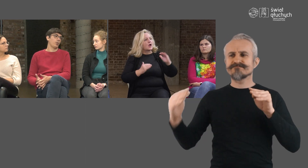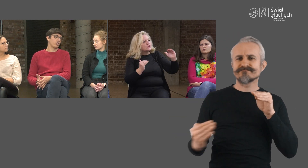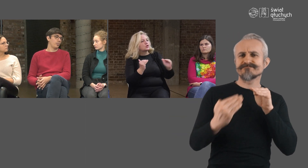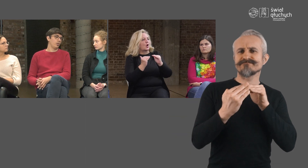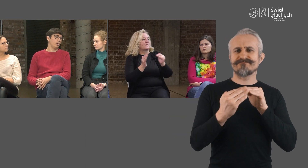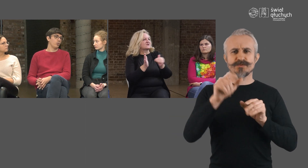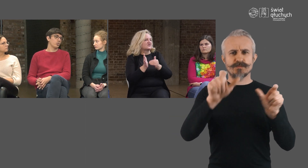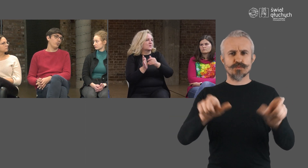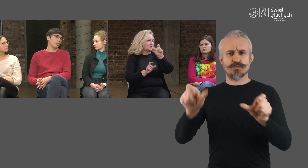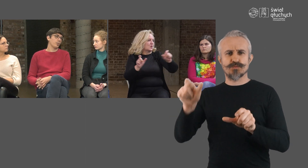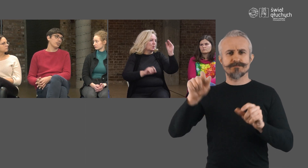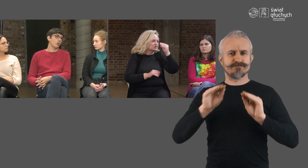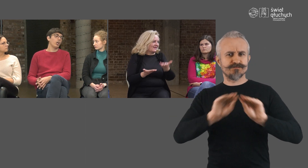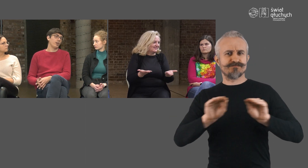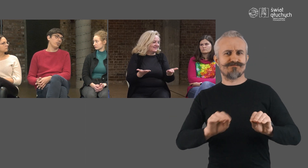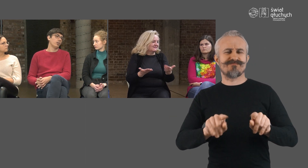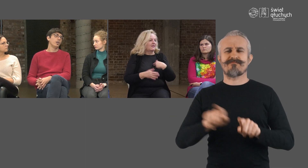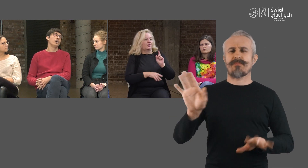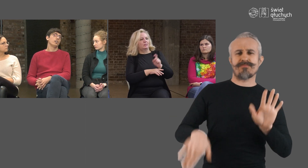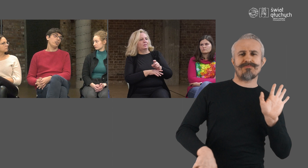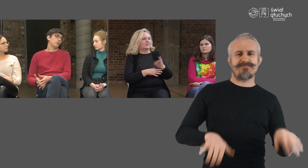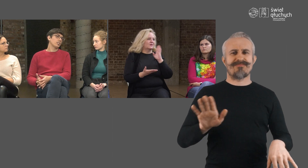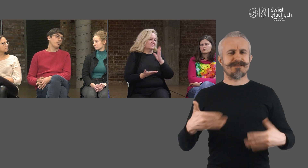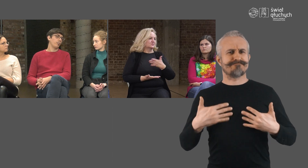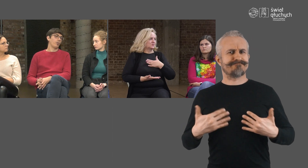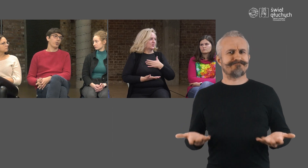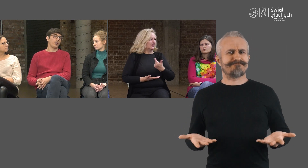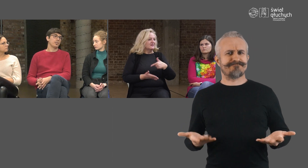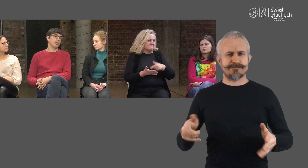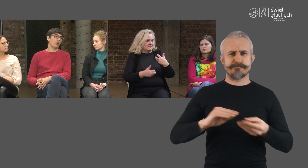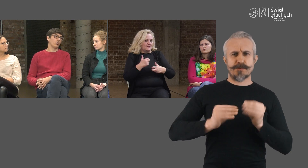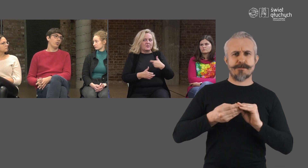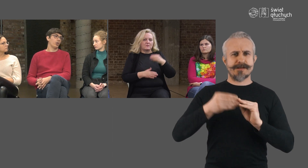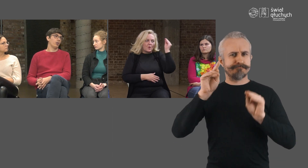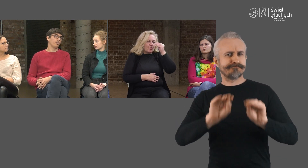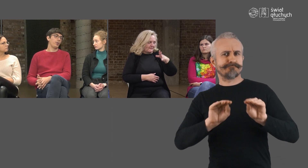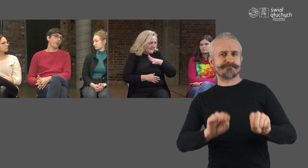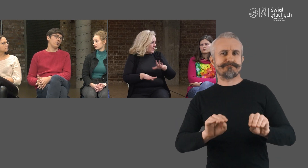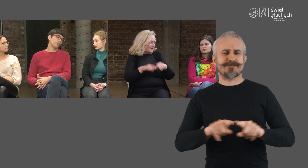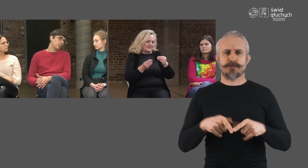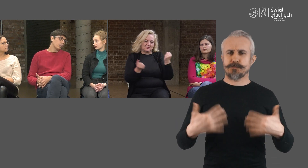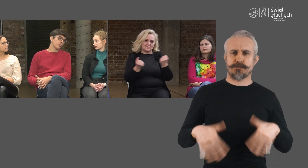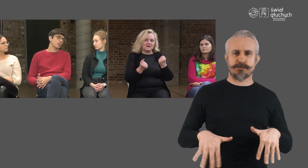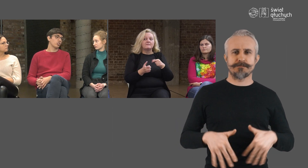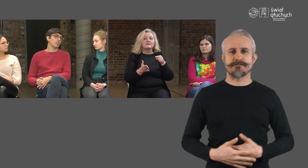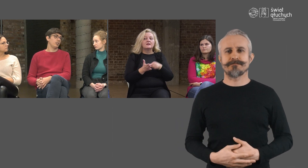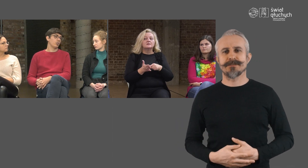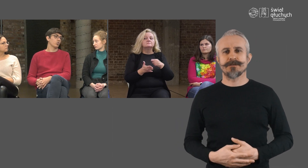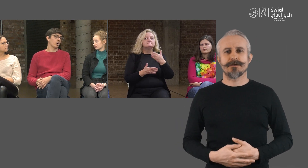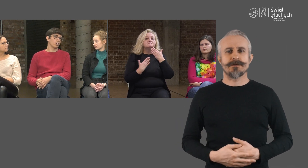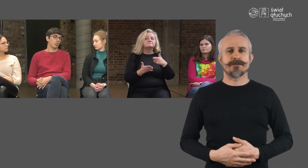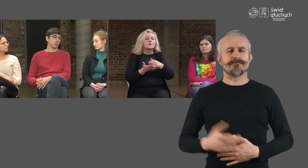przystosować do potrzeb uczniów, tylko po prostu olewają. No i przez to miałem problem z nauką, bo po pierwsze nie tylko przez to, że